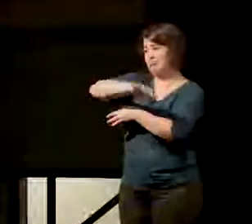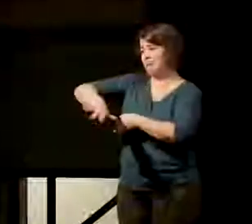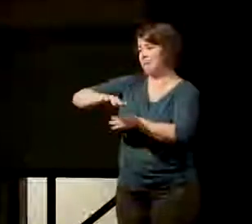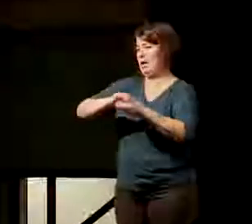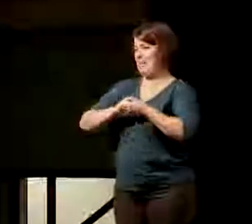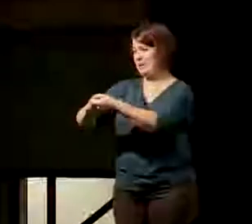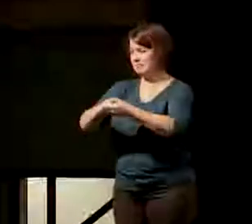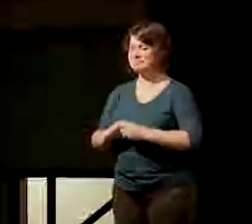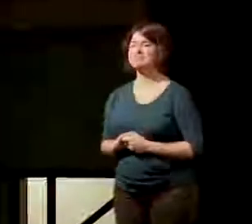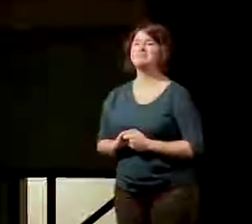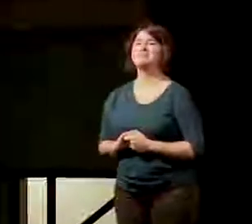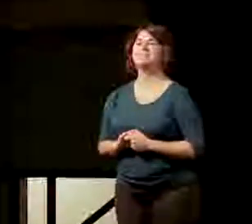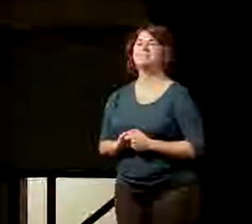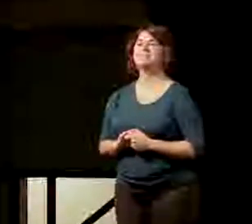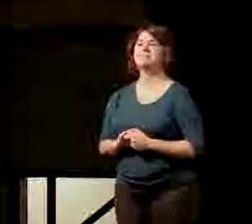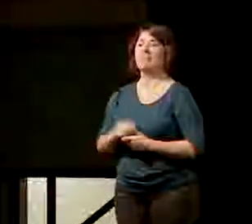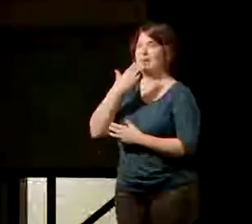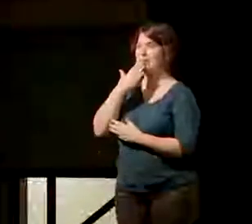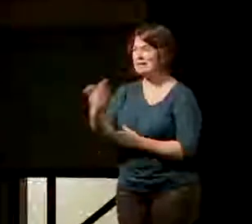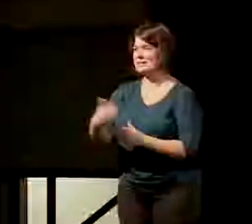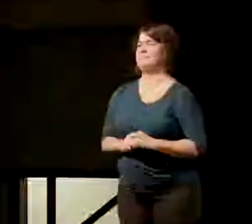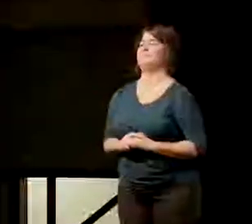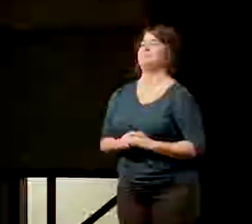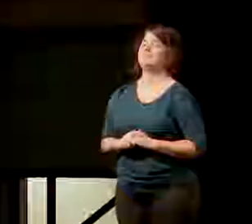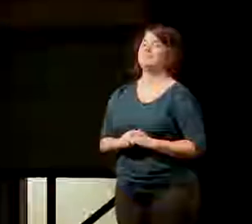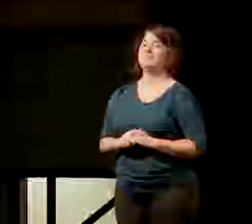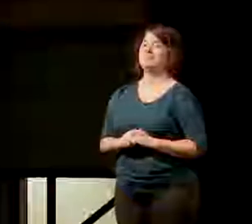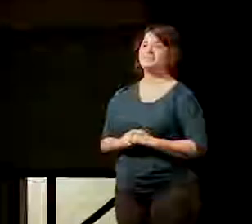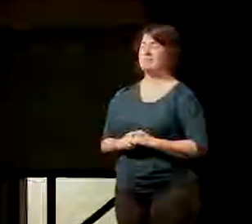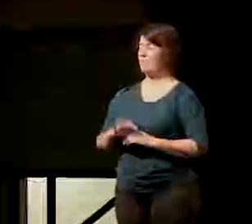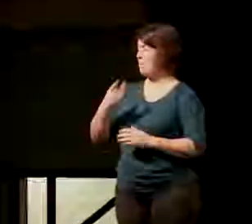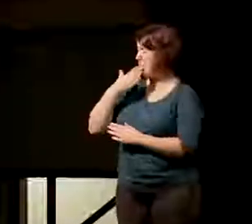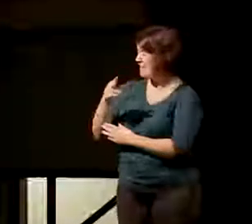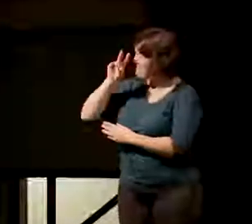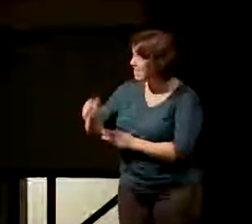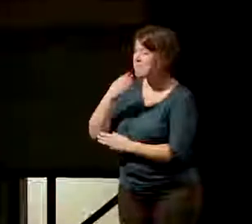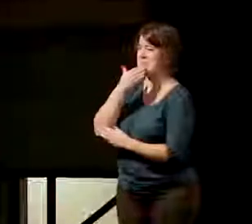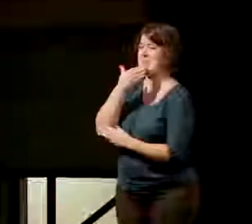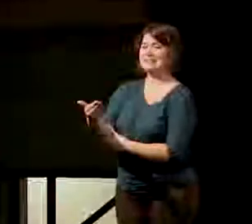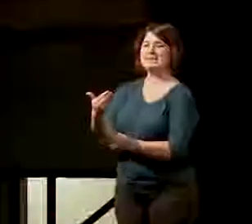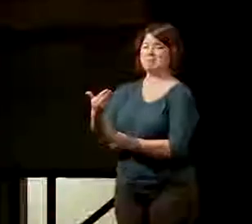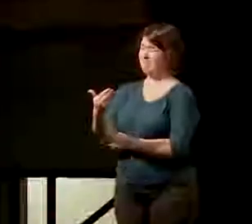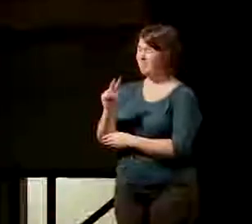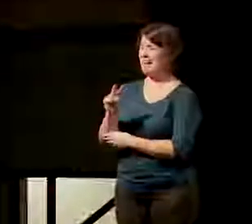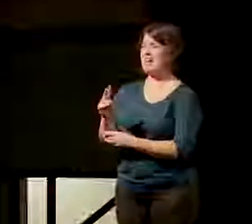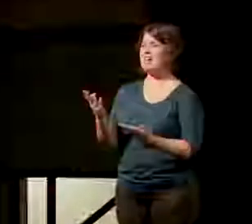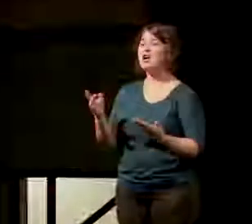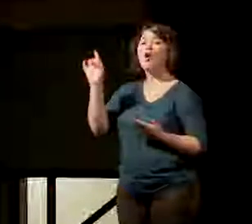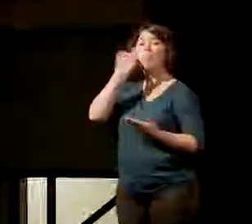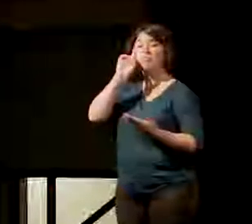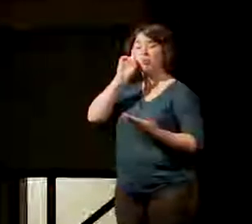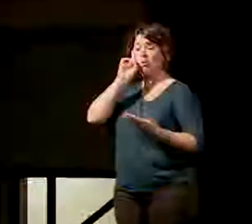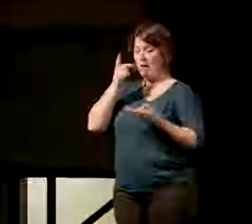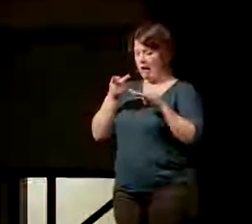chers amis, merci. Merci, oui, merci, vraiment, vraiment. Parce que la